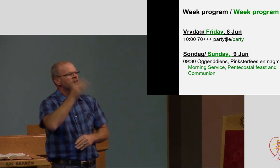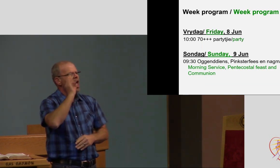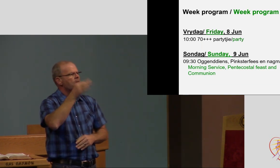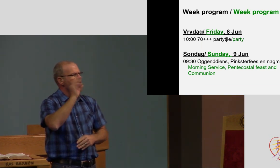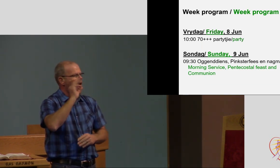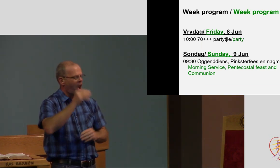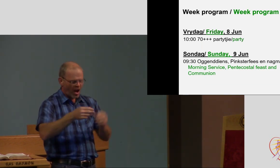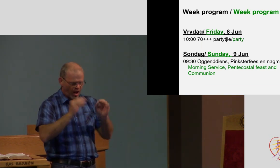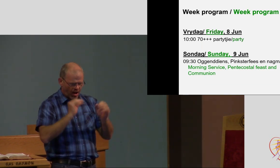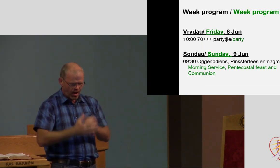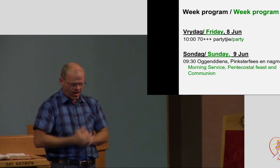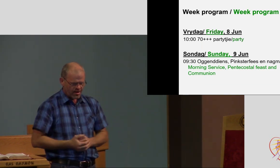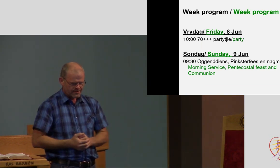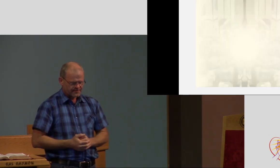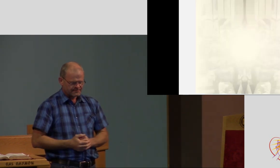En dit is nagmaal.